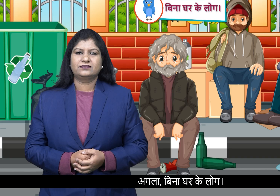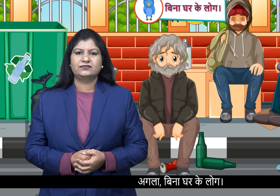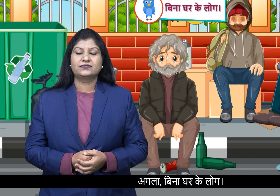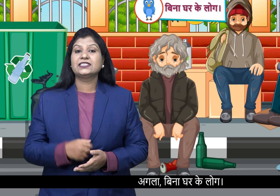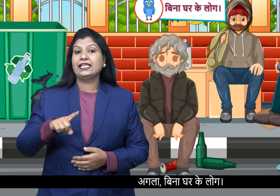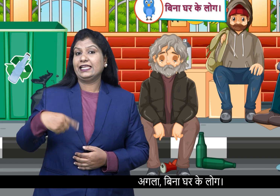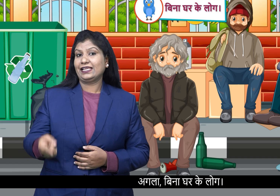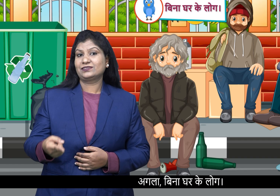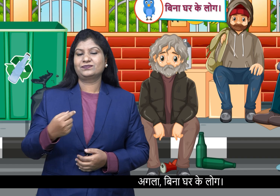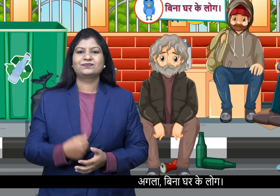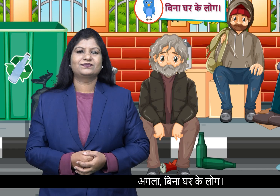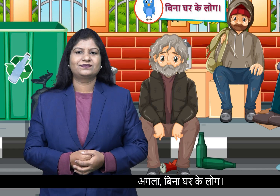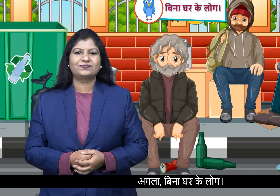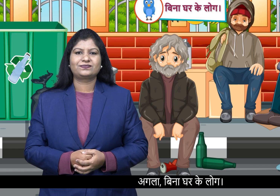अगला, बिना घर के लोग।